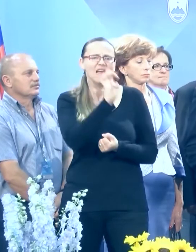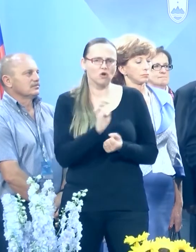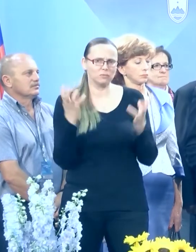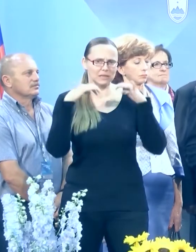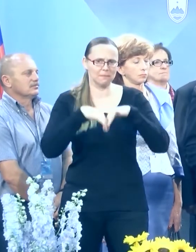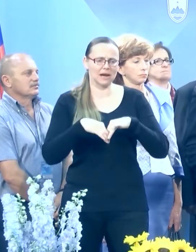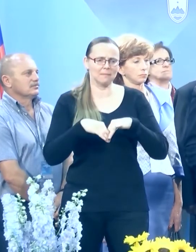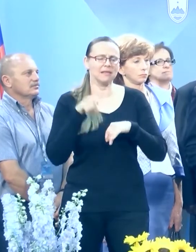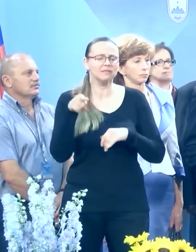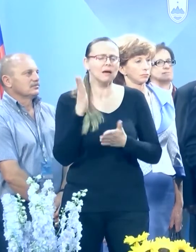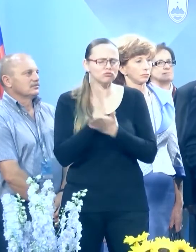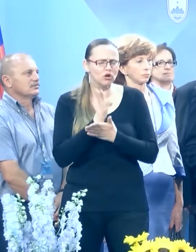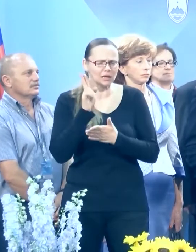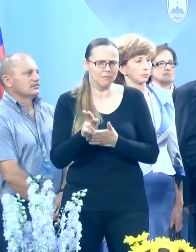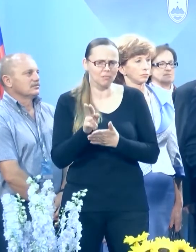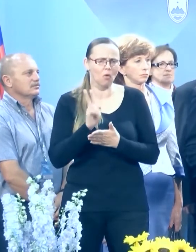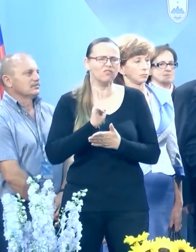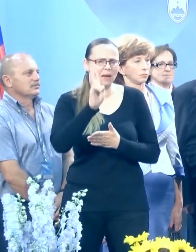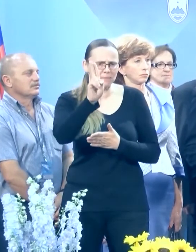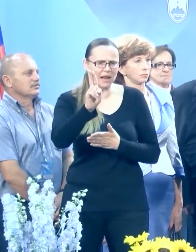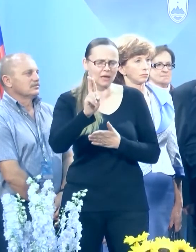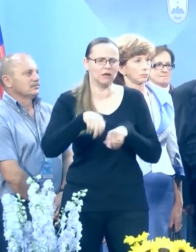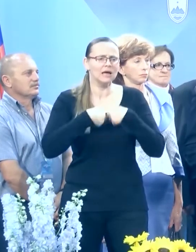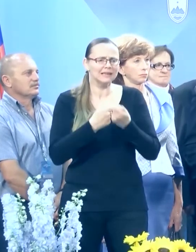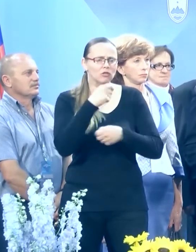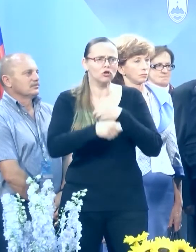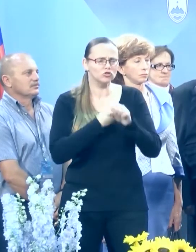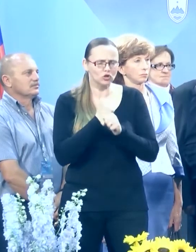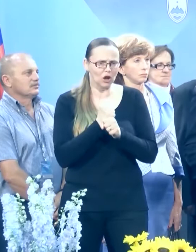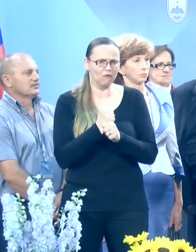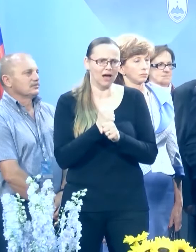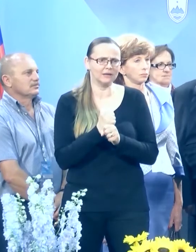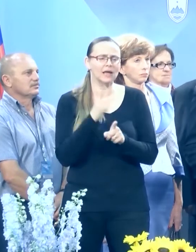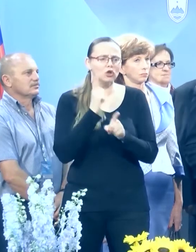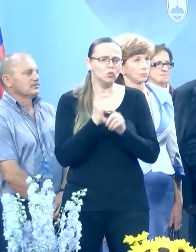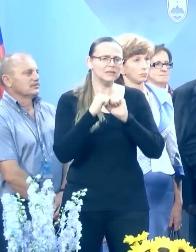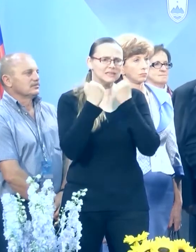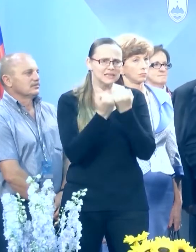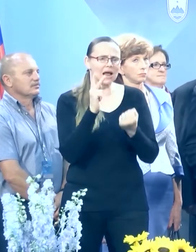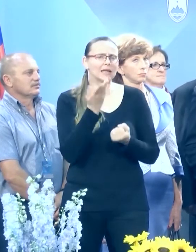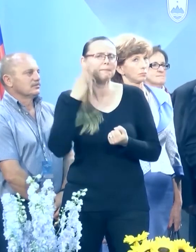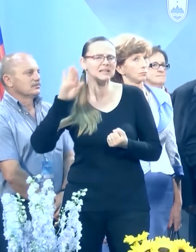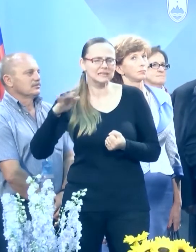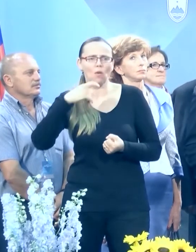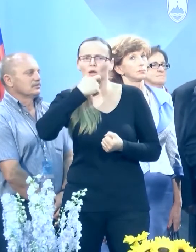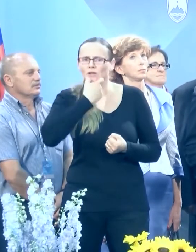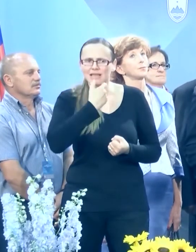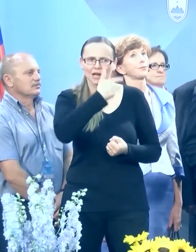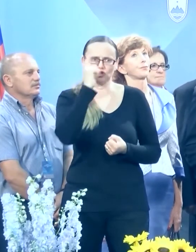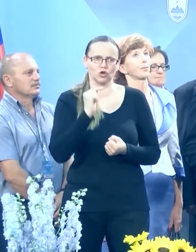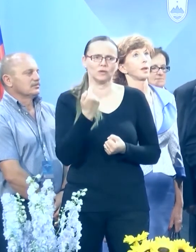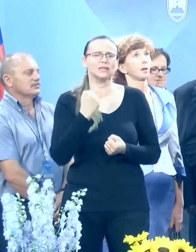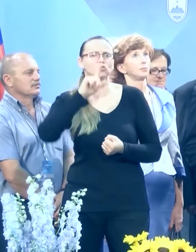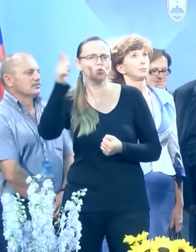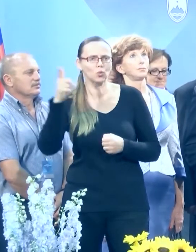že vnaprej zagotovljeno sodelovanje. Sodelovanje tudi strank, ki predstavljajo starejše ljudi iz